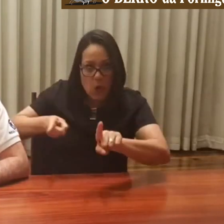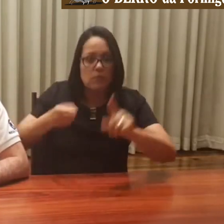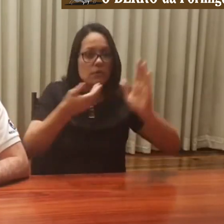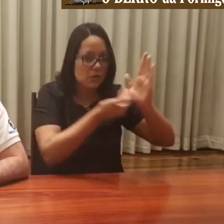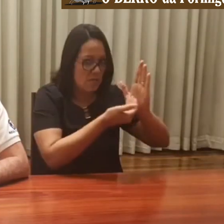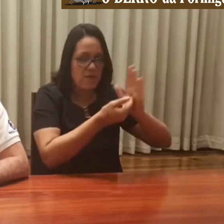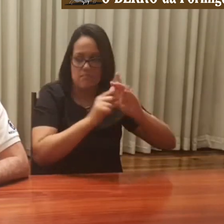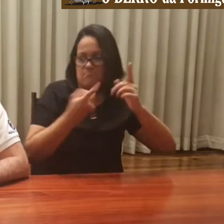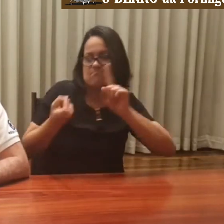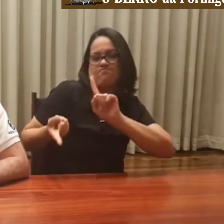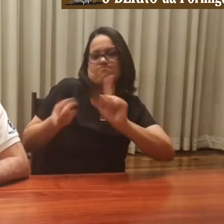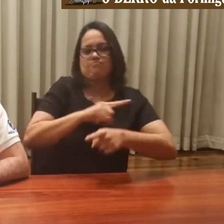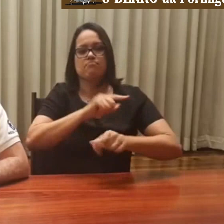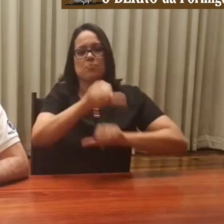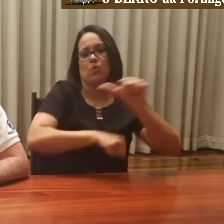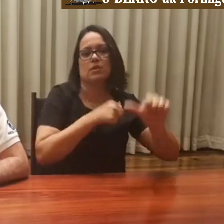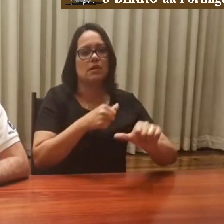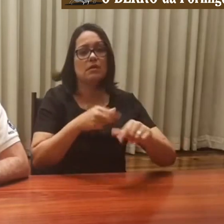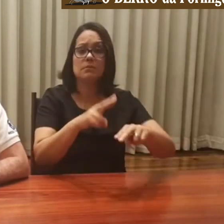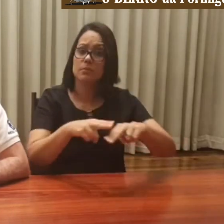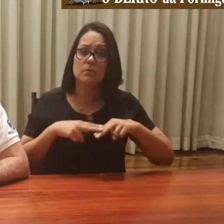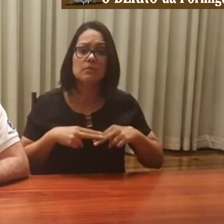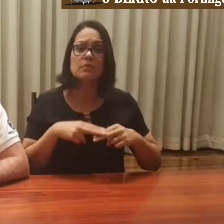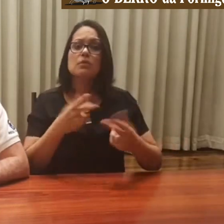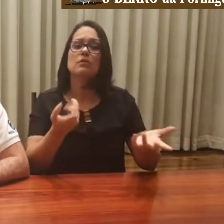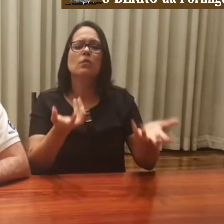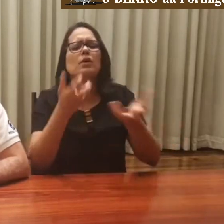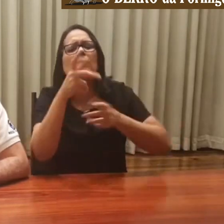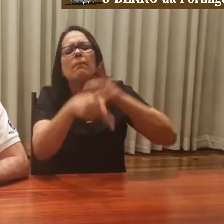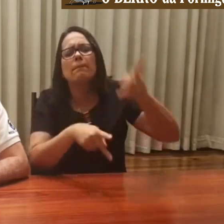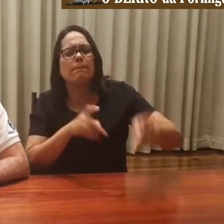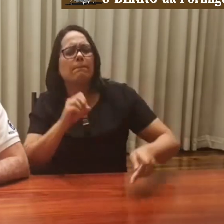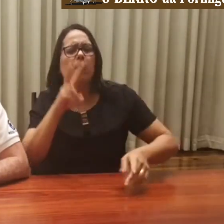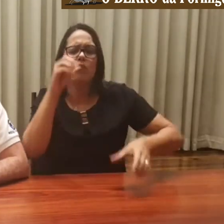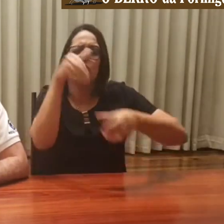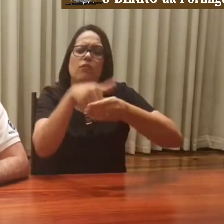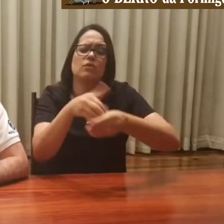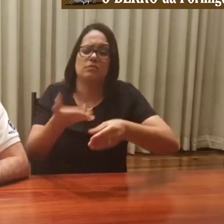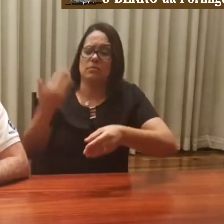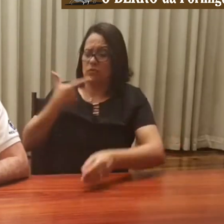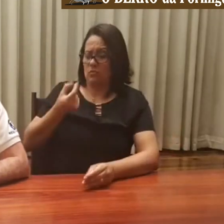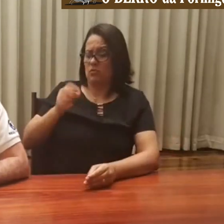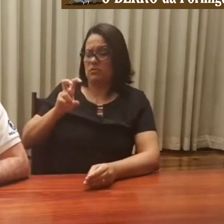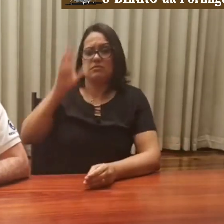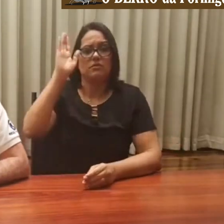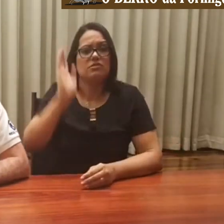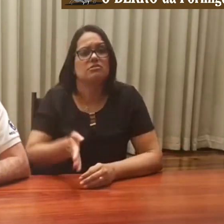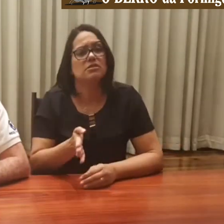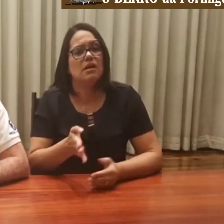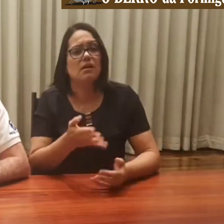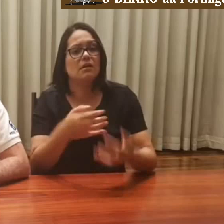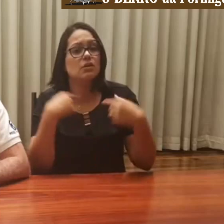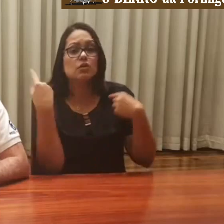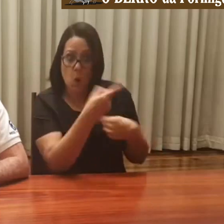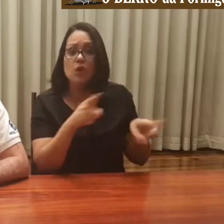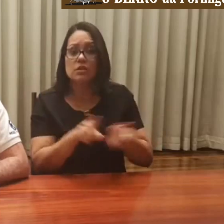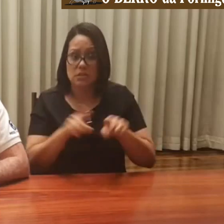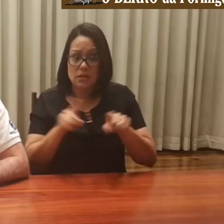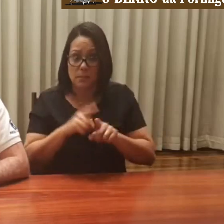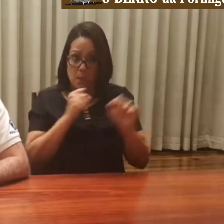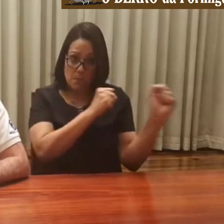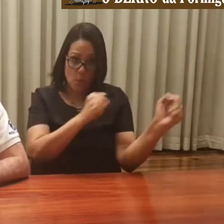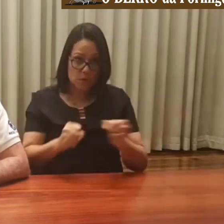no Senado, que afinal de contas, a vontade da nossa população é que tem que prevalecer. Nós, não é só o Legislativo, nós, o Poder Executivo,